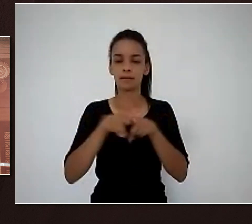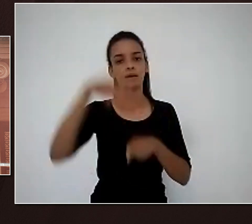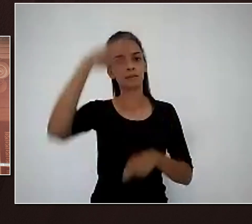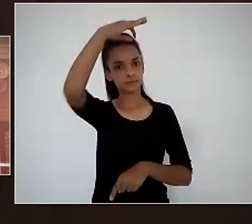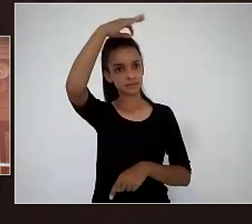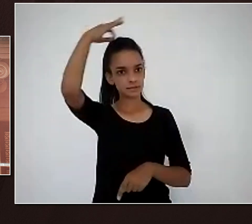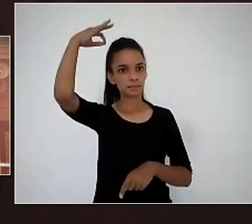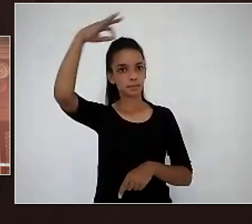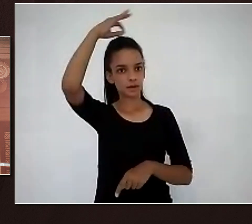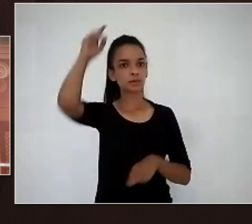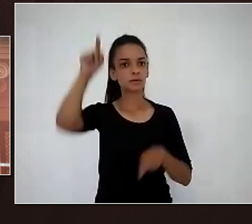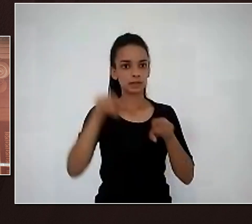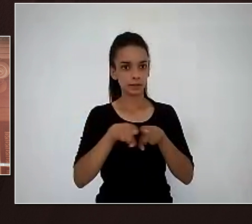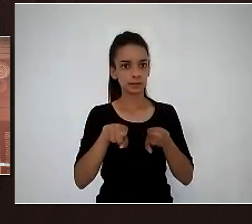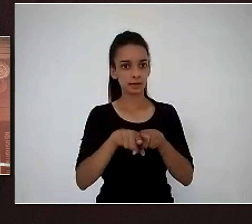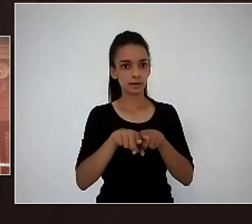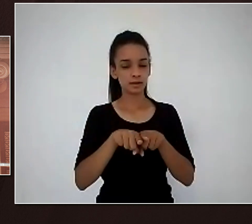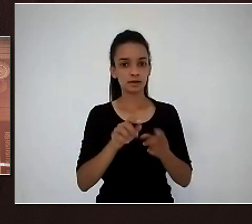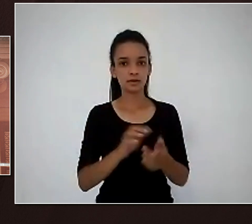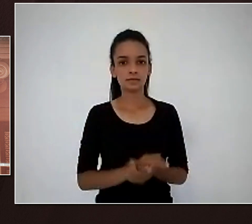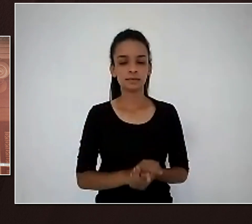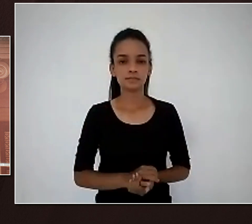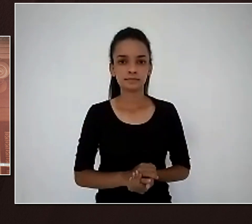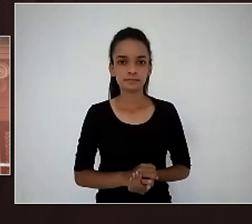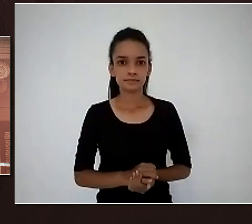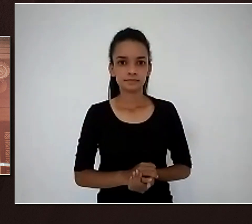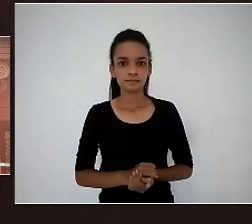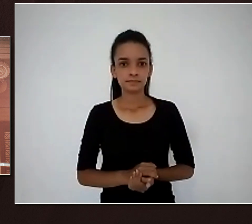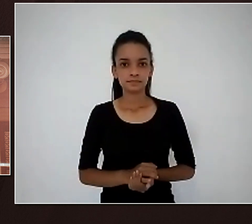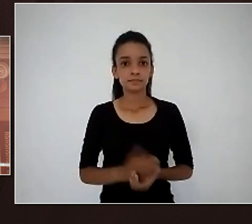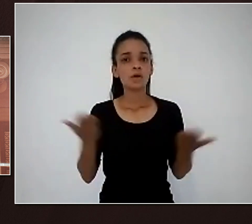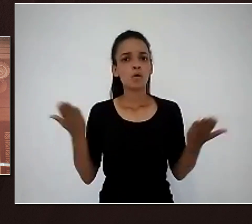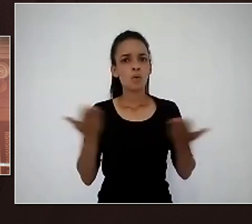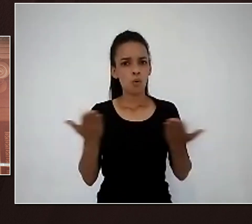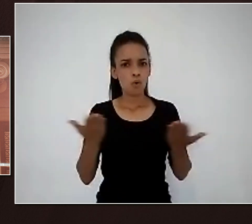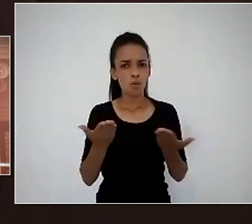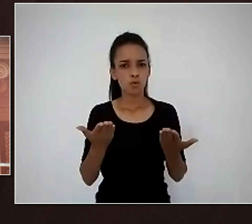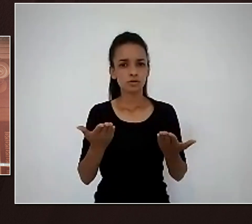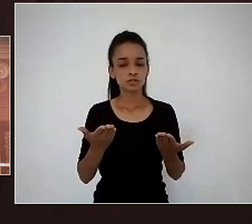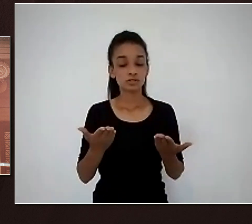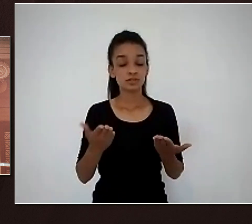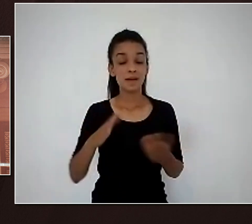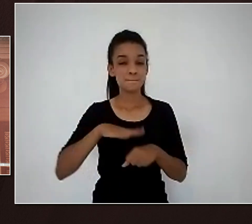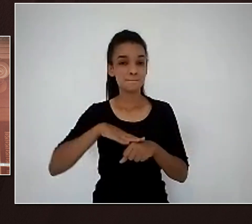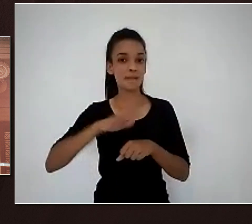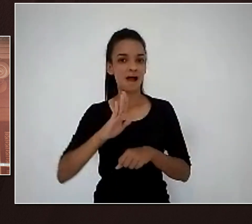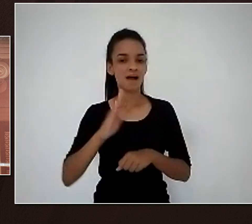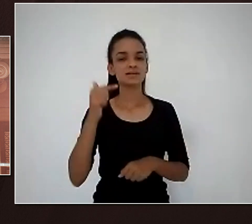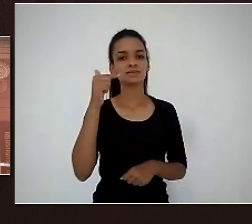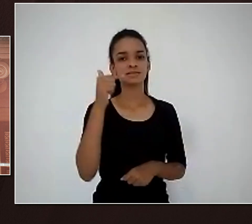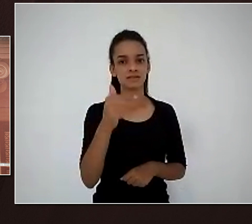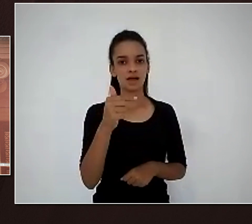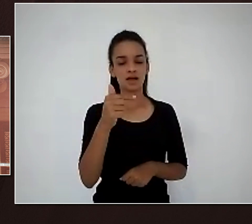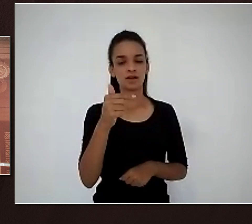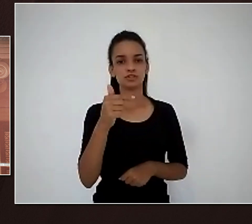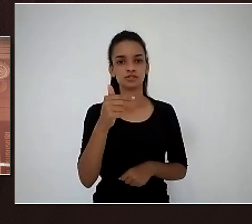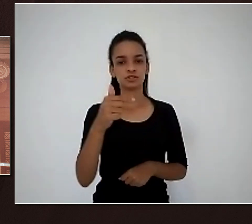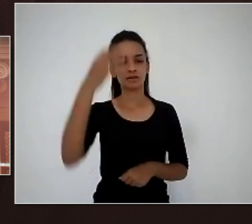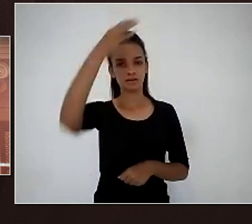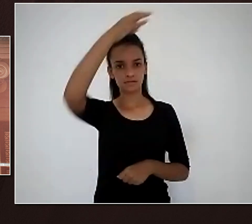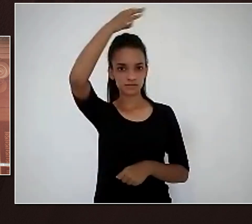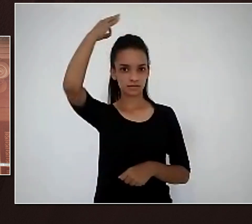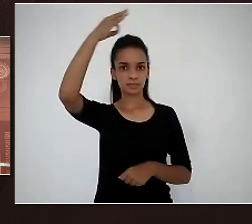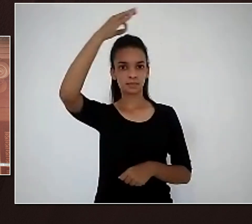ainda hoje, né, está na era dos sete Espíritos, atua com sua força total, seu poder